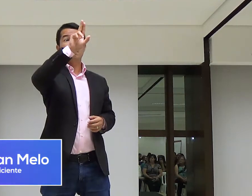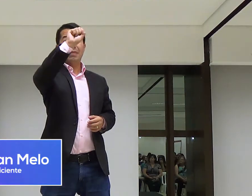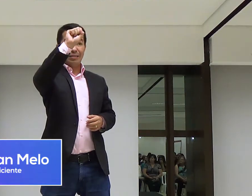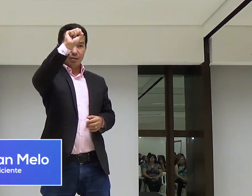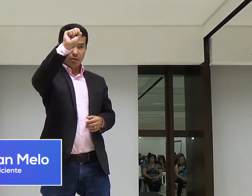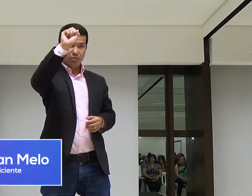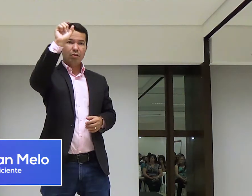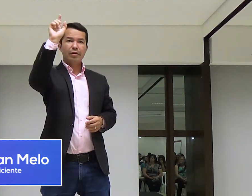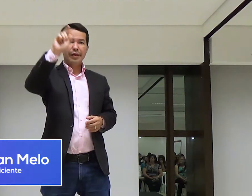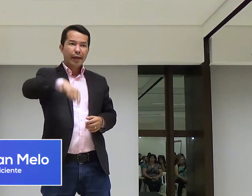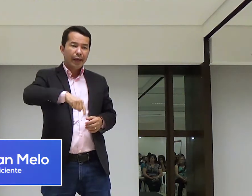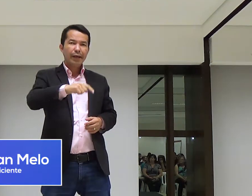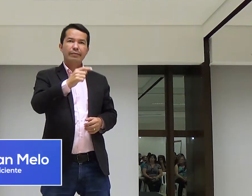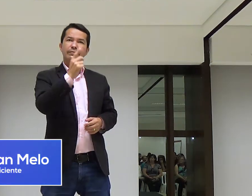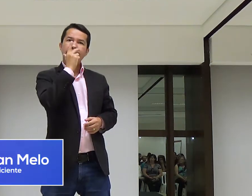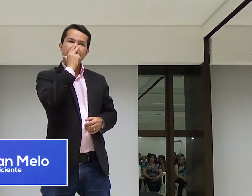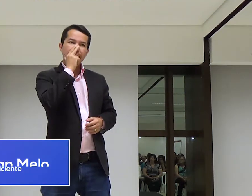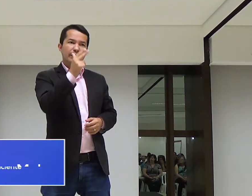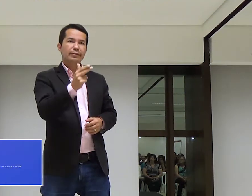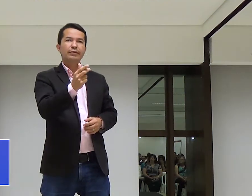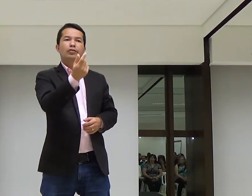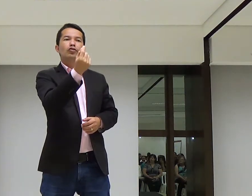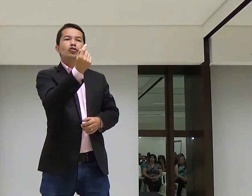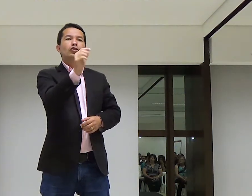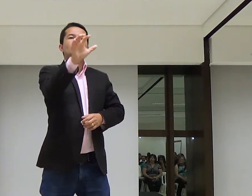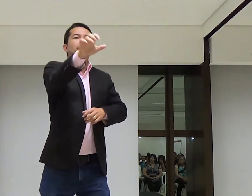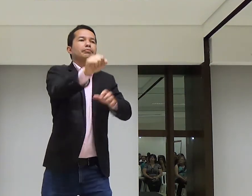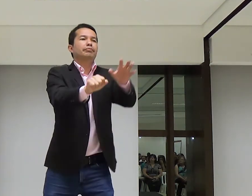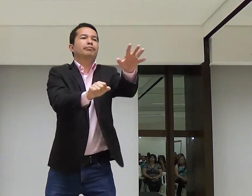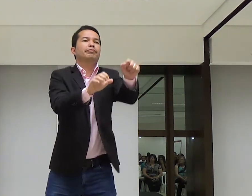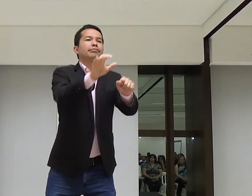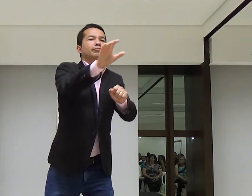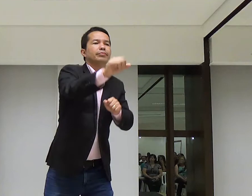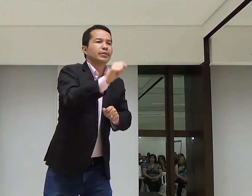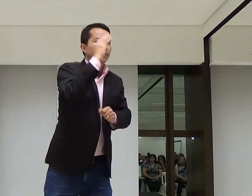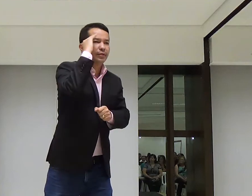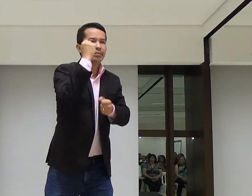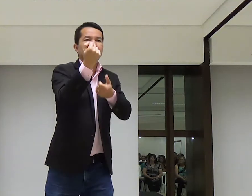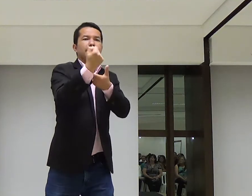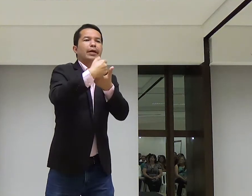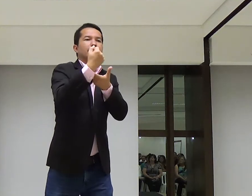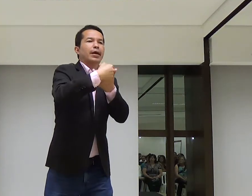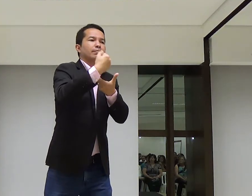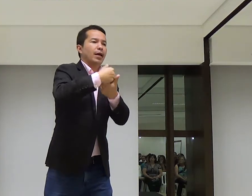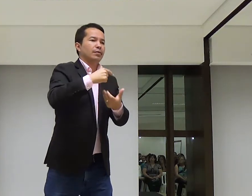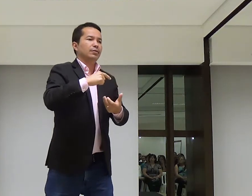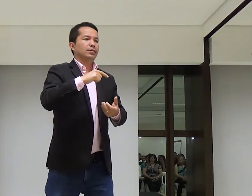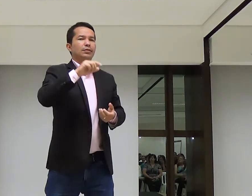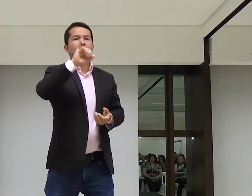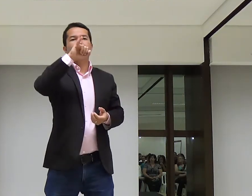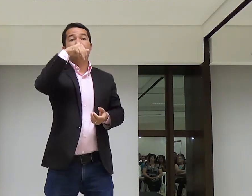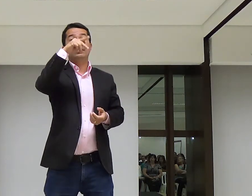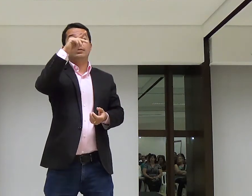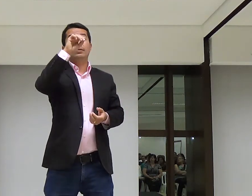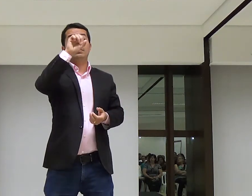Antigamente, Mateus, ele era como aquelas pessoas que cobram